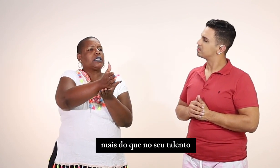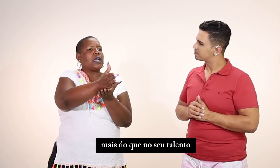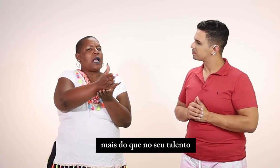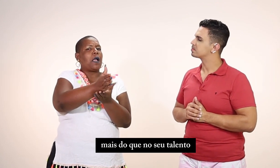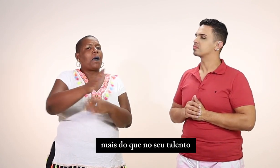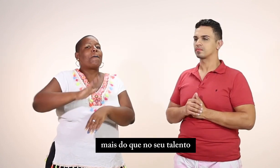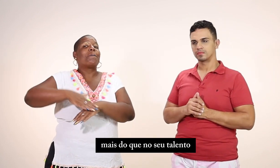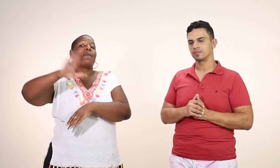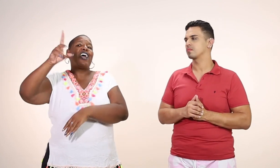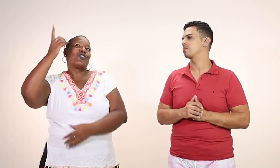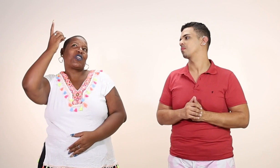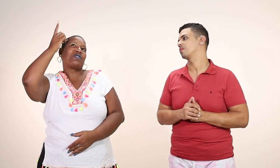seu talento.